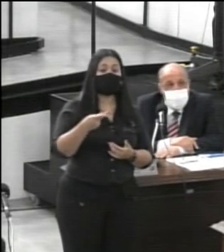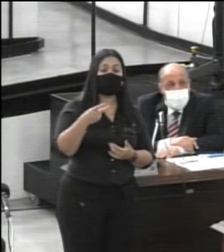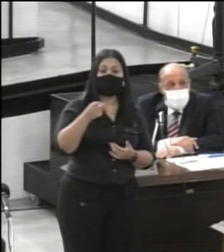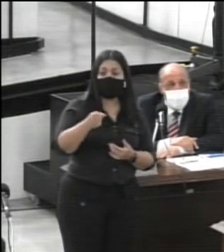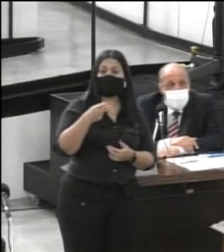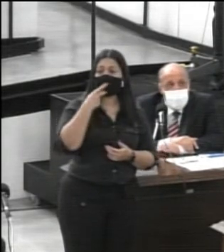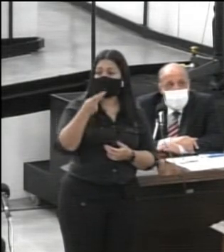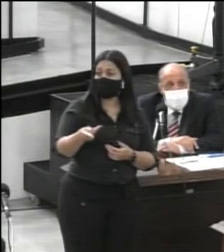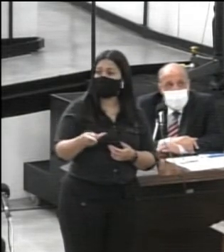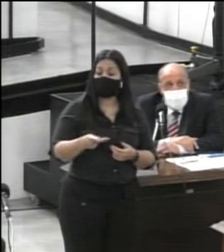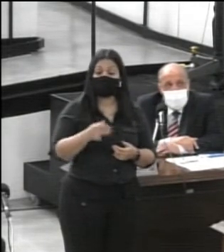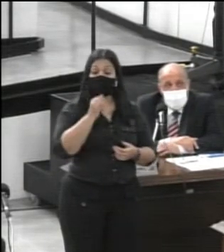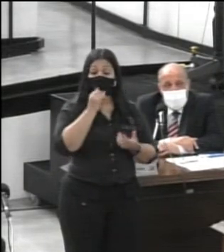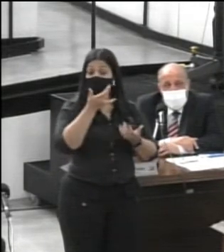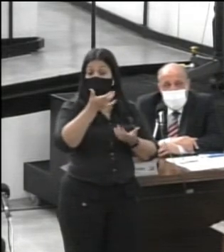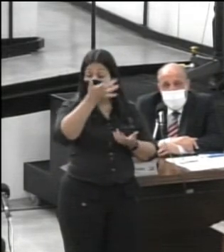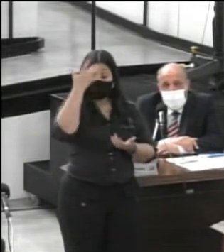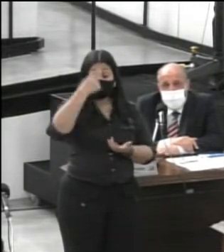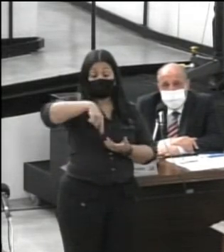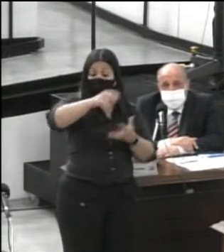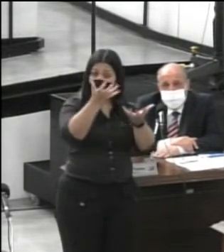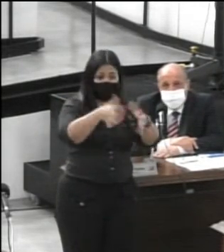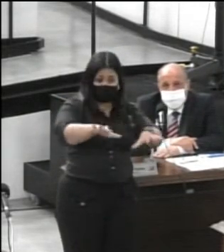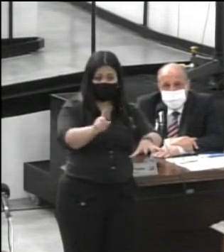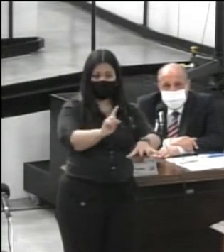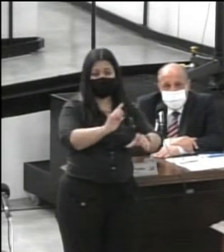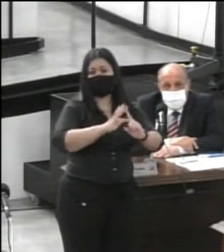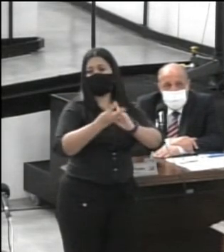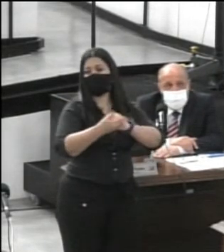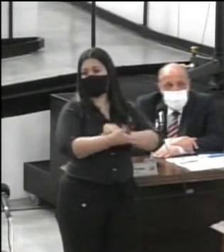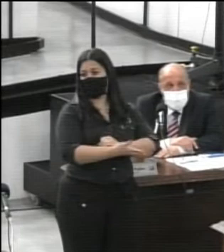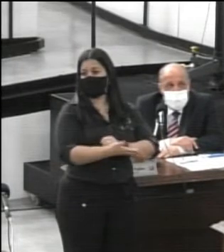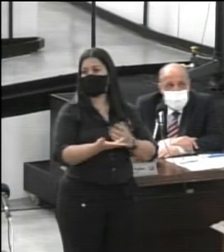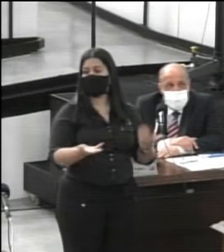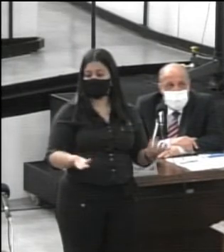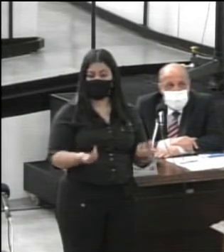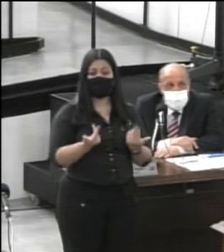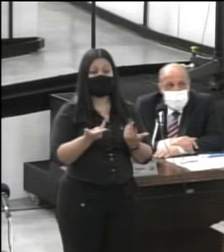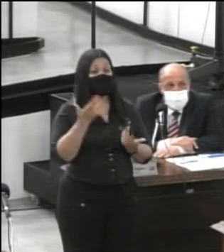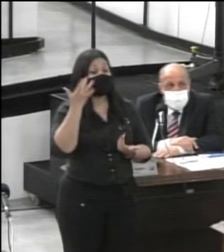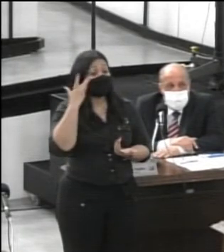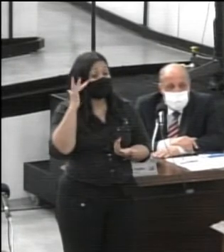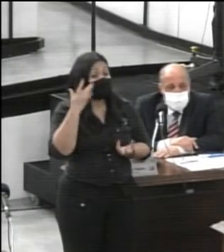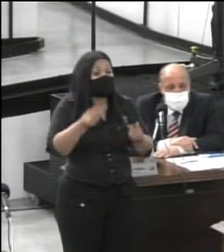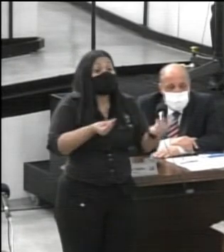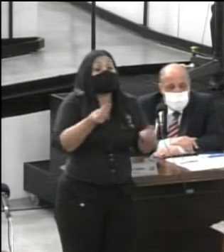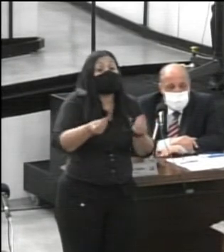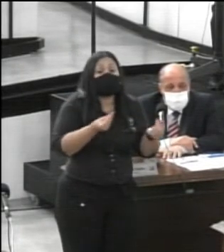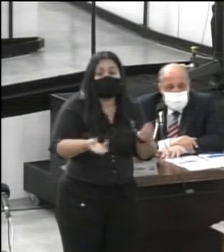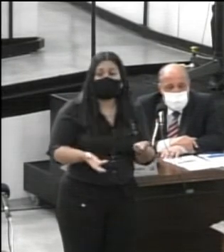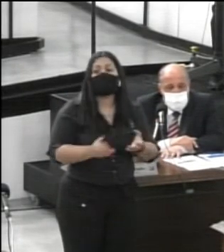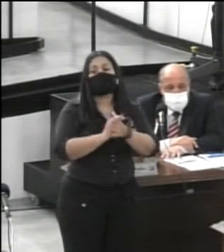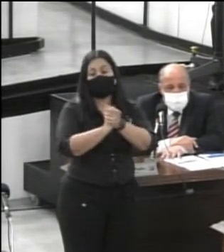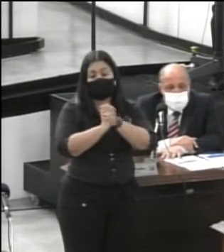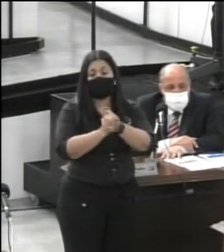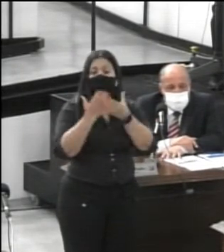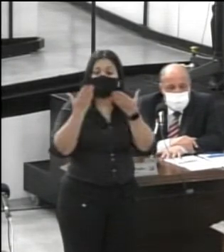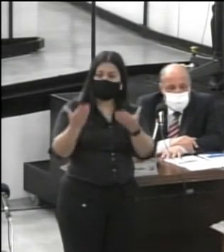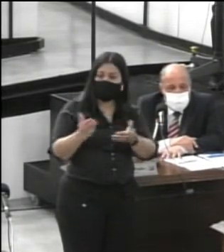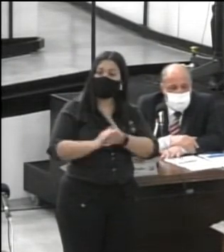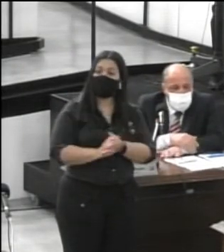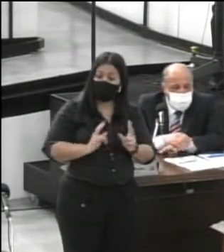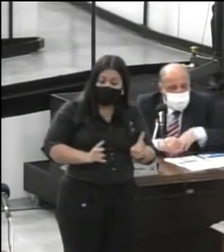dessa pandemia. A pandemia veio aqui. Você está com um abacaxi e está sabendo descascar. Muito parabéns mesmo para você. Continua